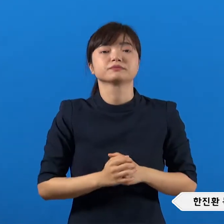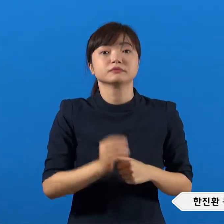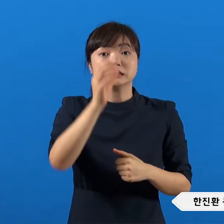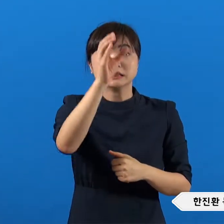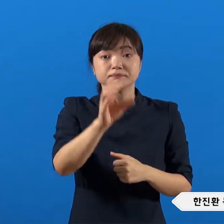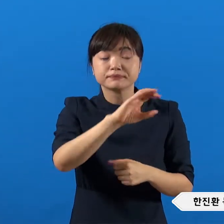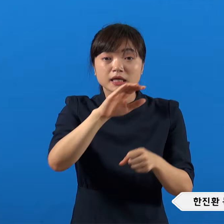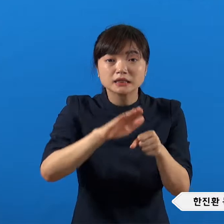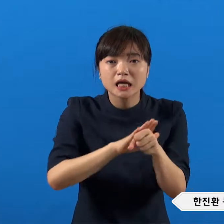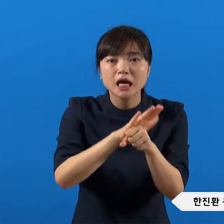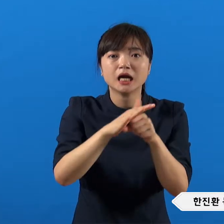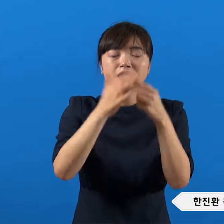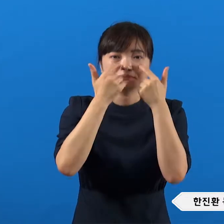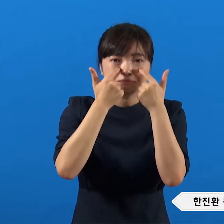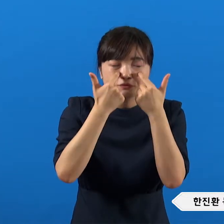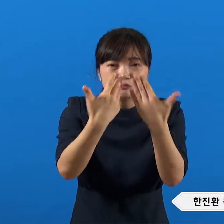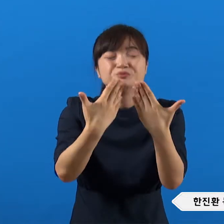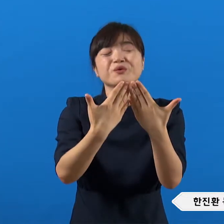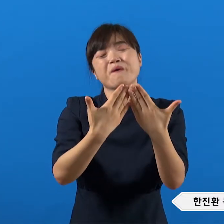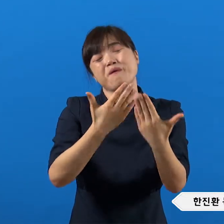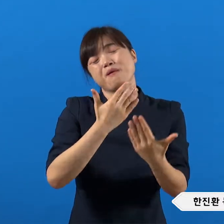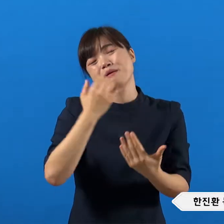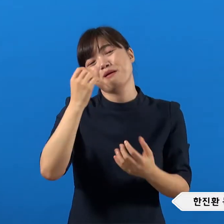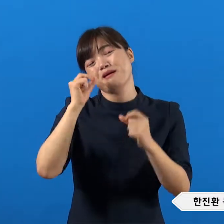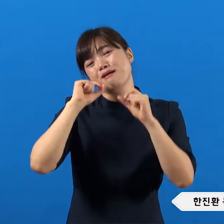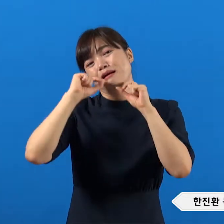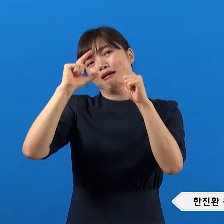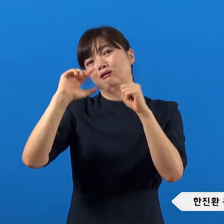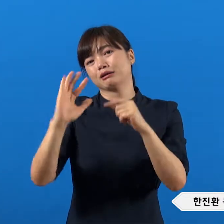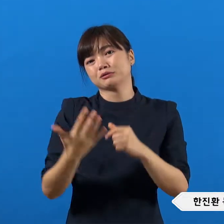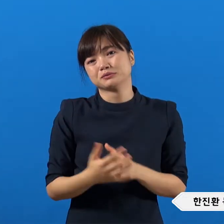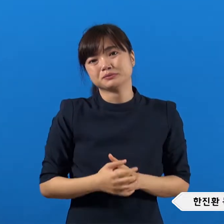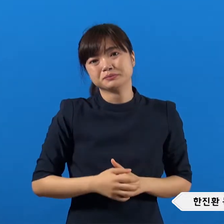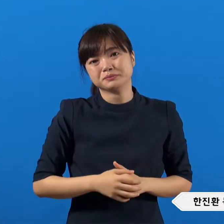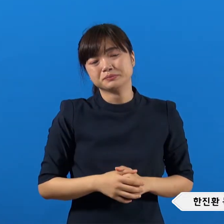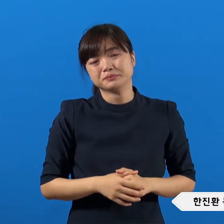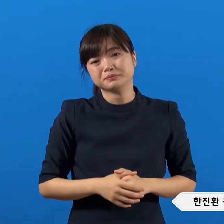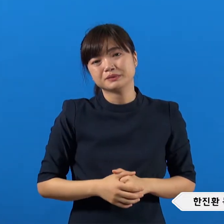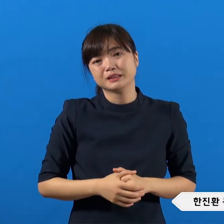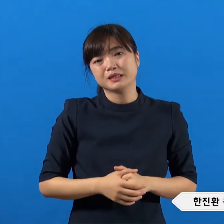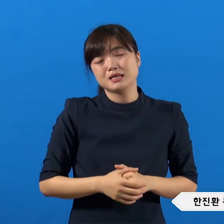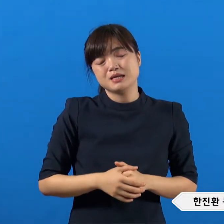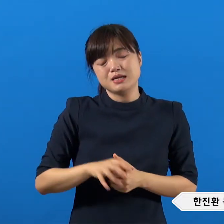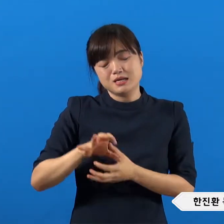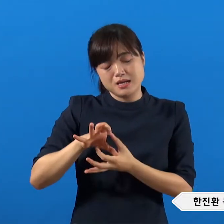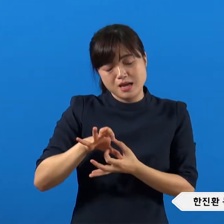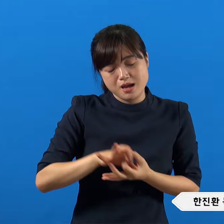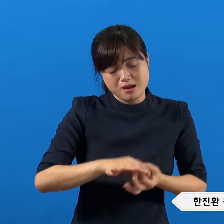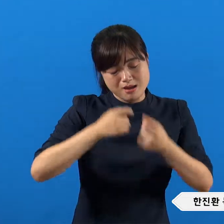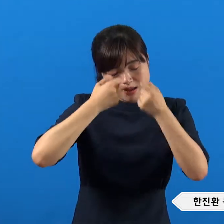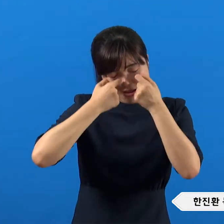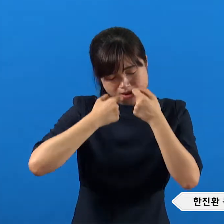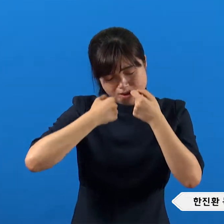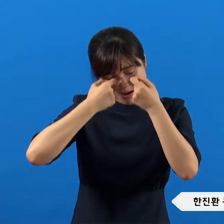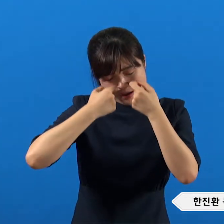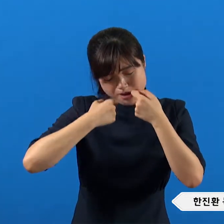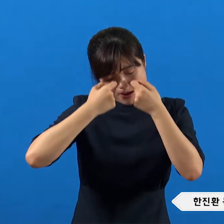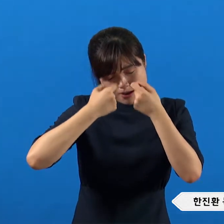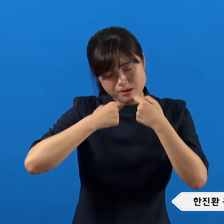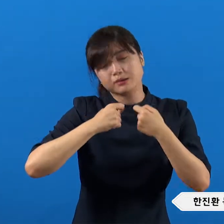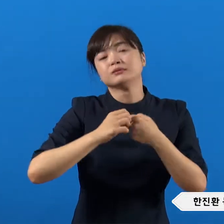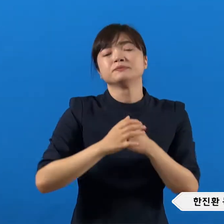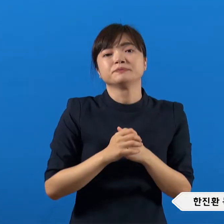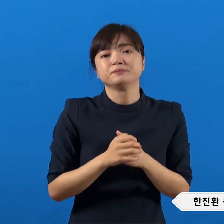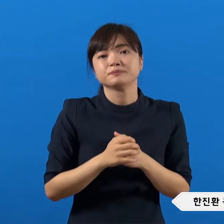십자가의 사랑이 생생하게 생각이 나서 깨달아져서 그래서 한참 동안 눈물을 쏟았다고 합니다.